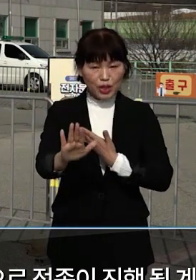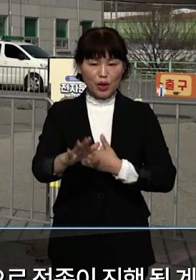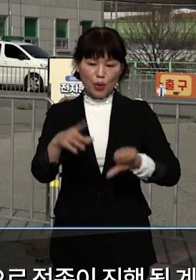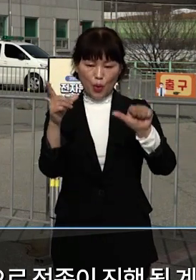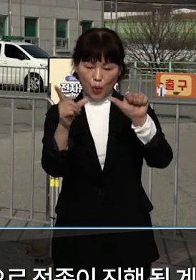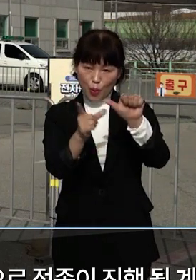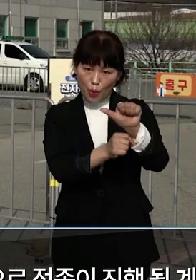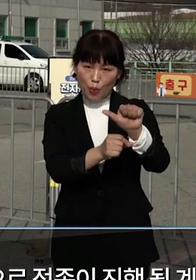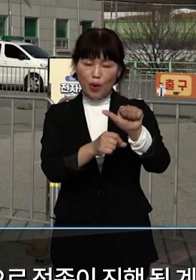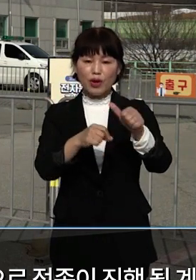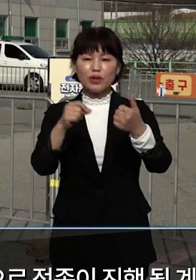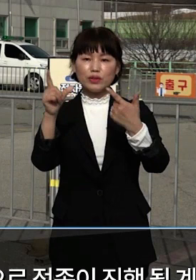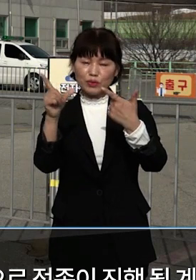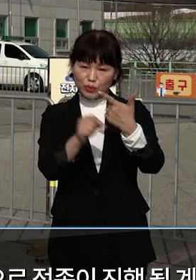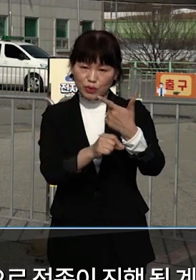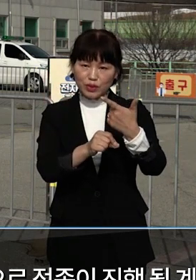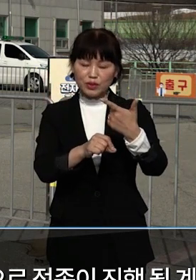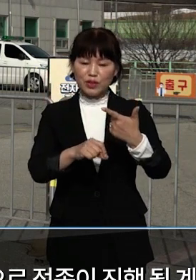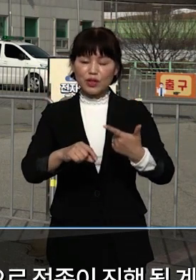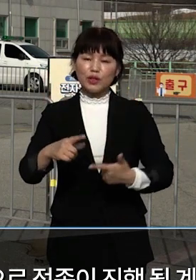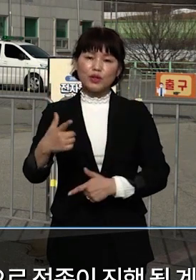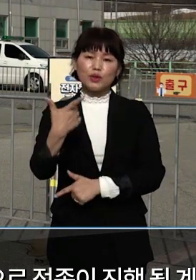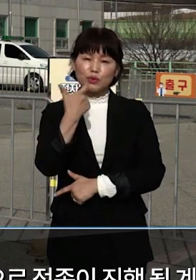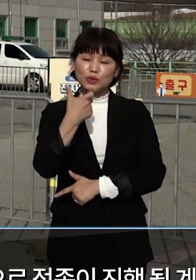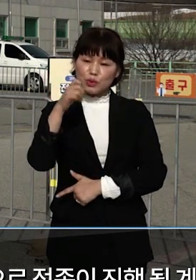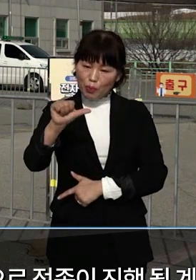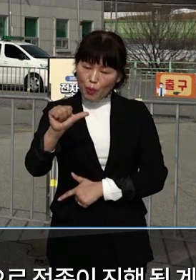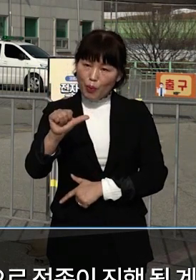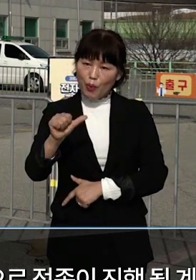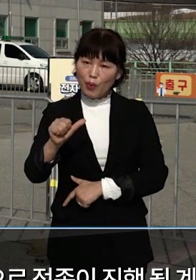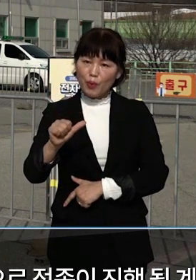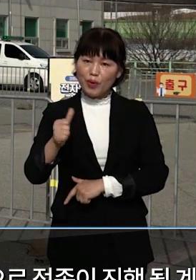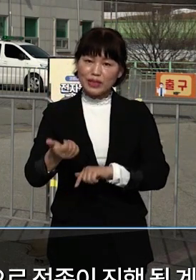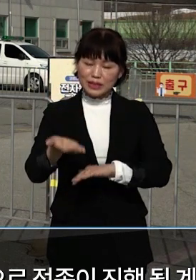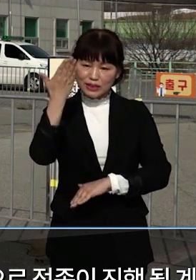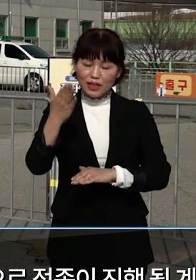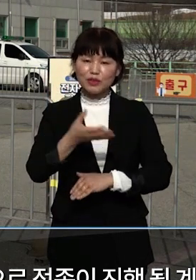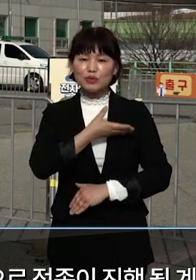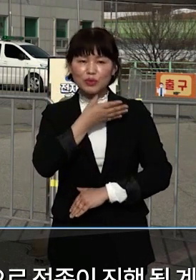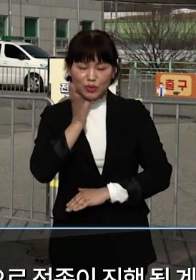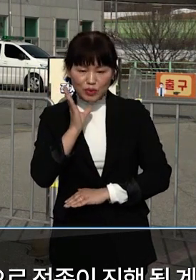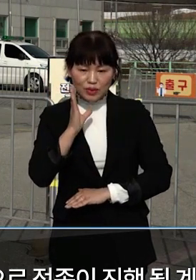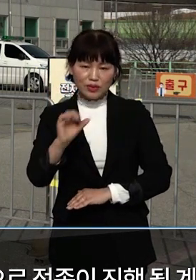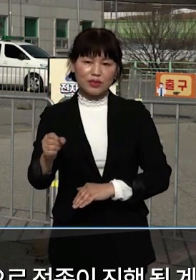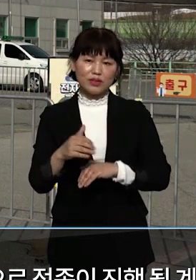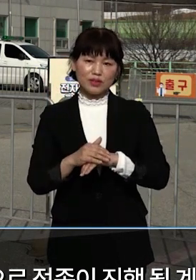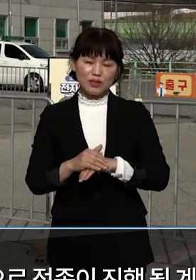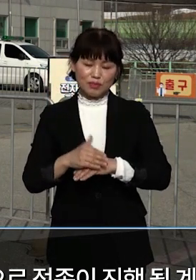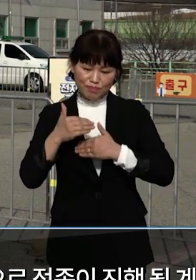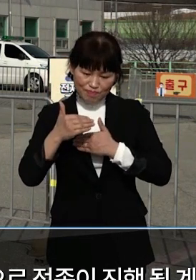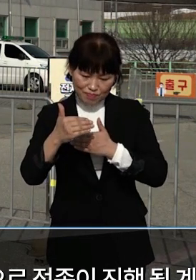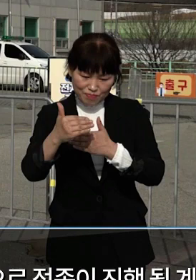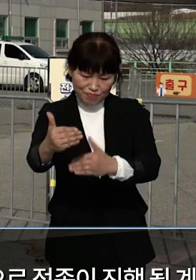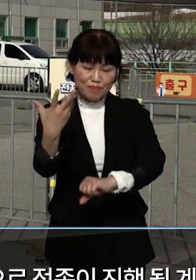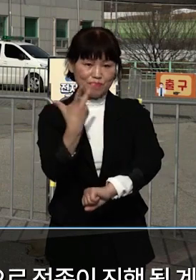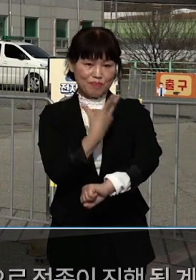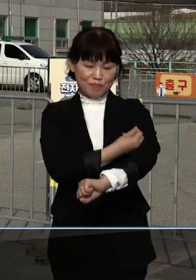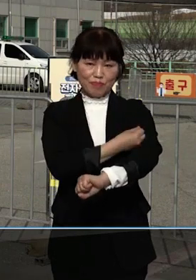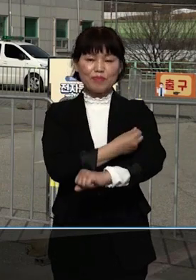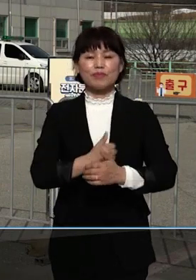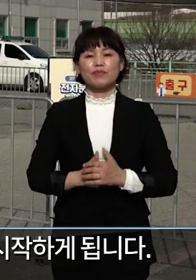중에 65세 이상 일반인에 대하여 순차적으로 접종이 진행될